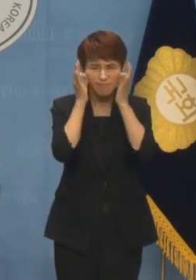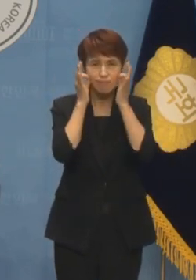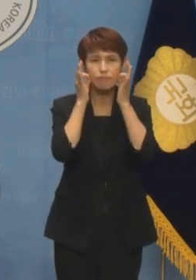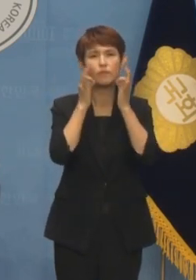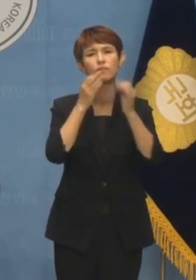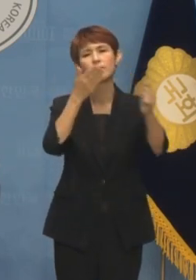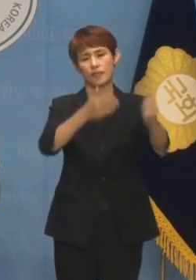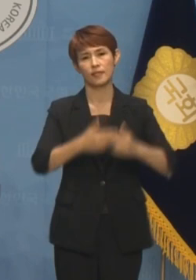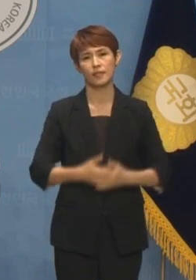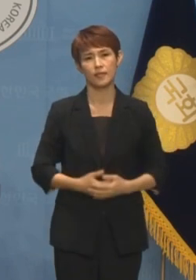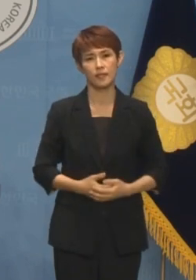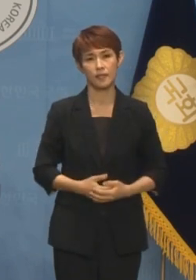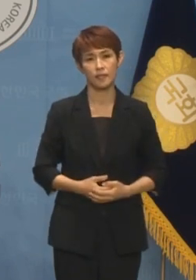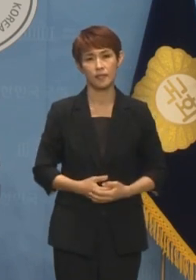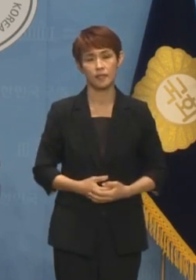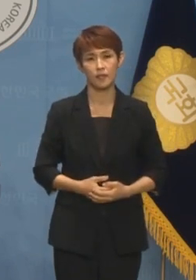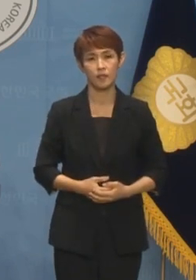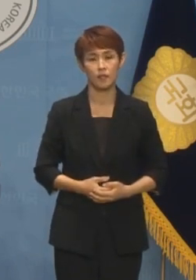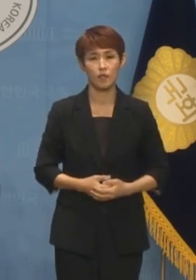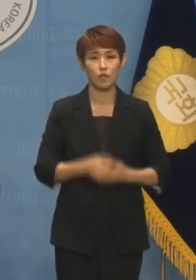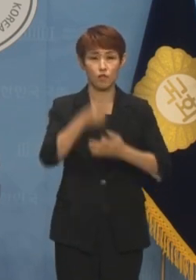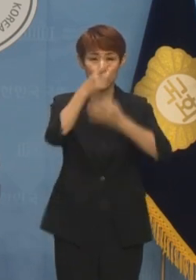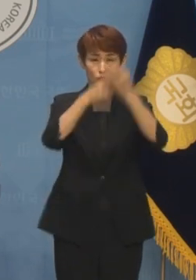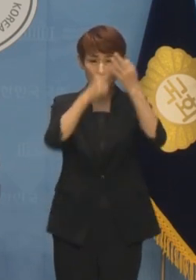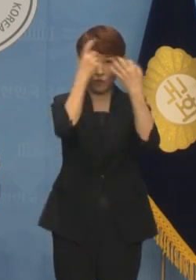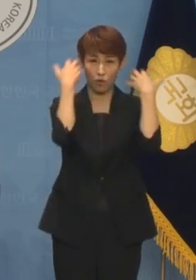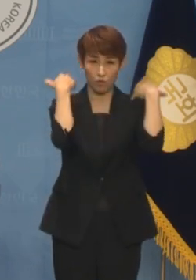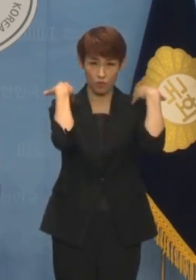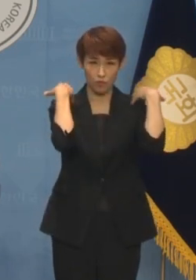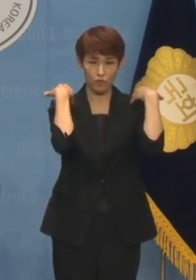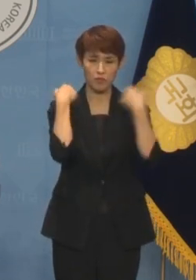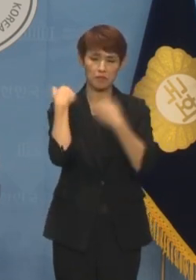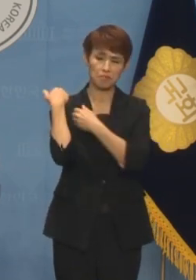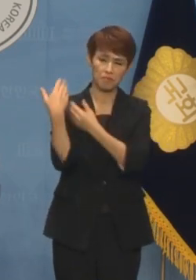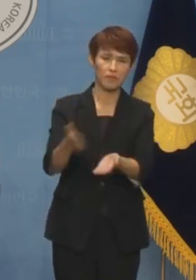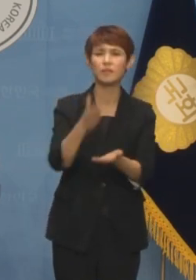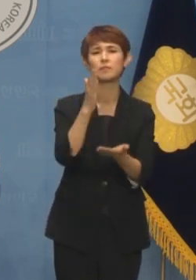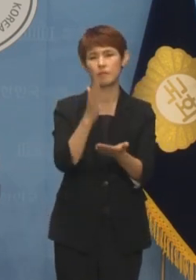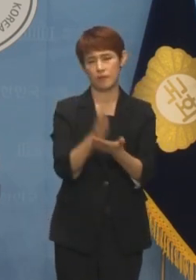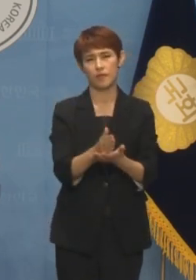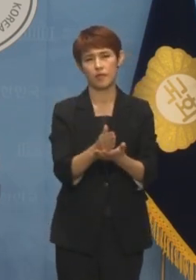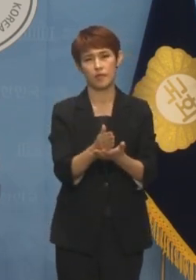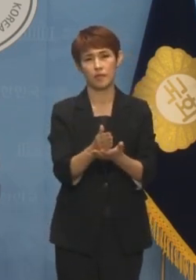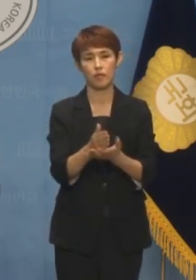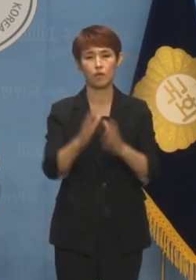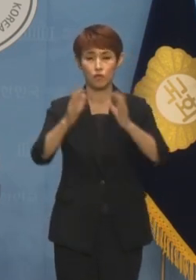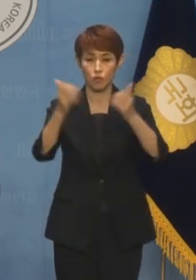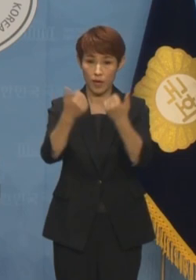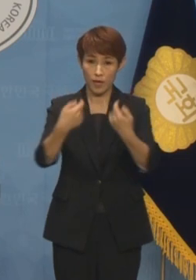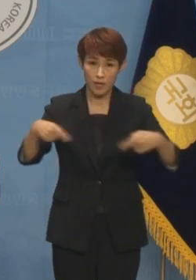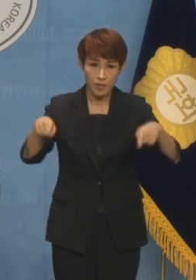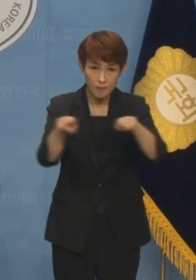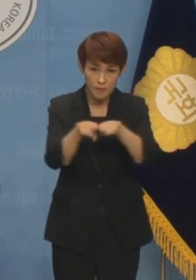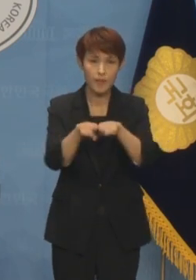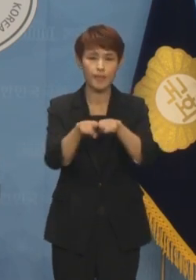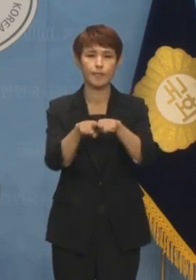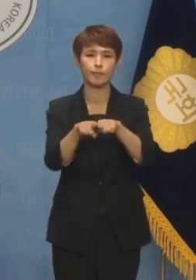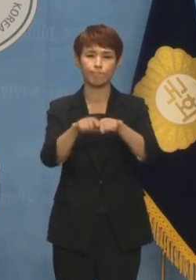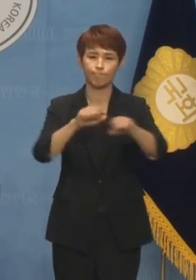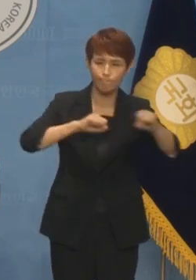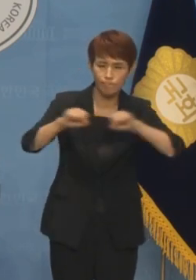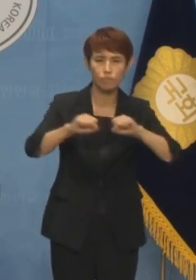보여줘야 합니다. 윤석열 정부 또한 방관할 것이 아니라 국회와 함께 적극